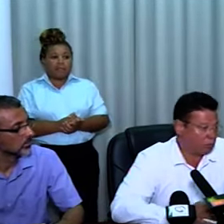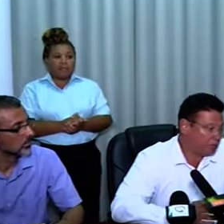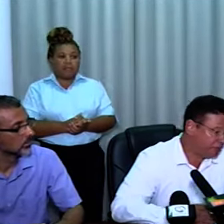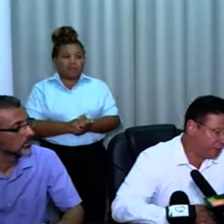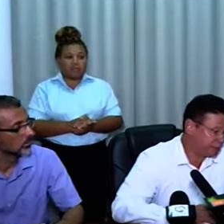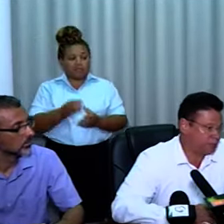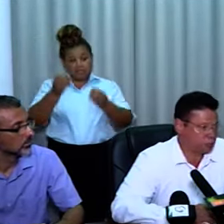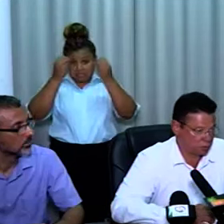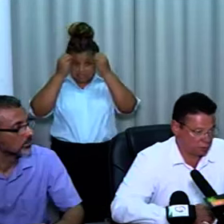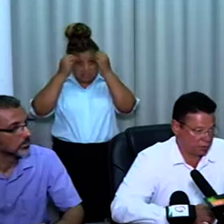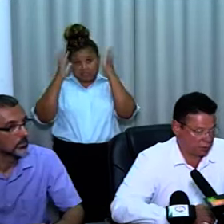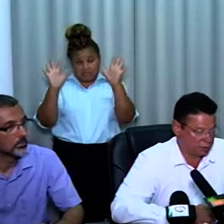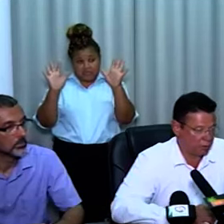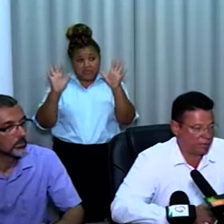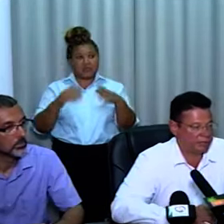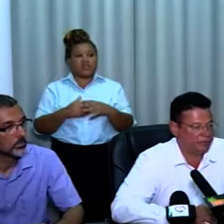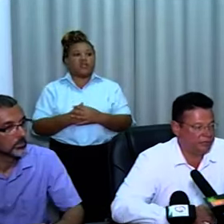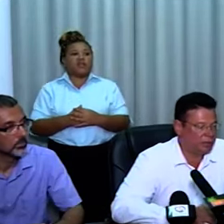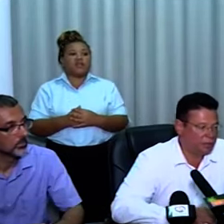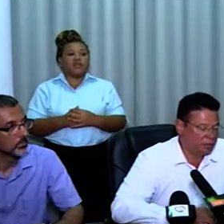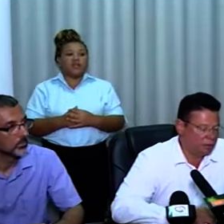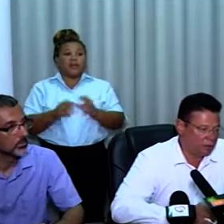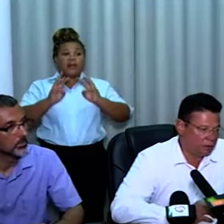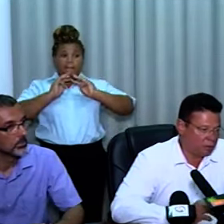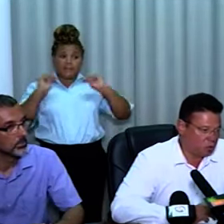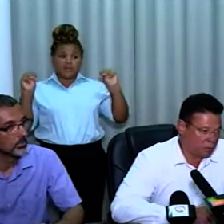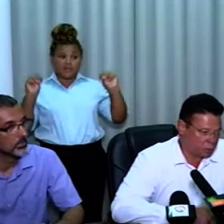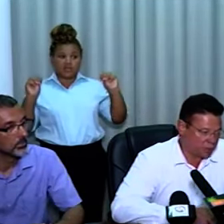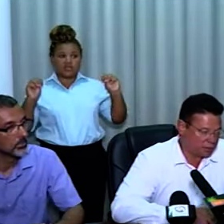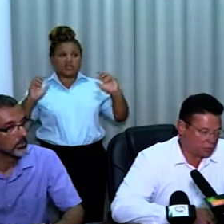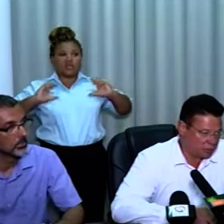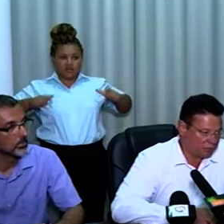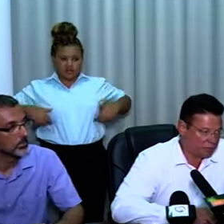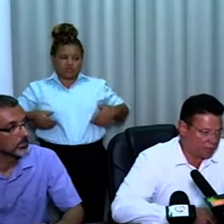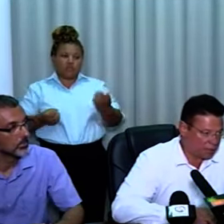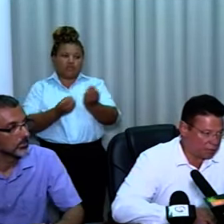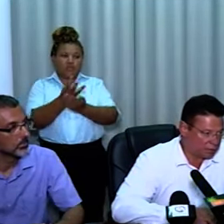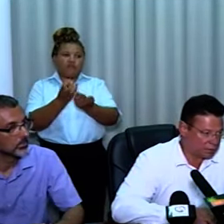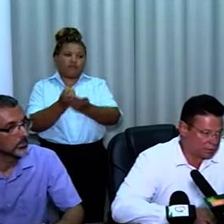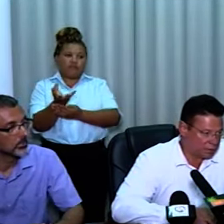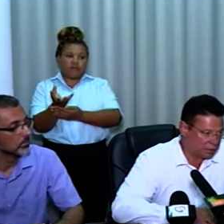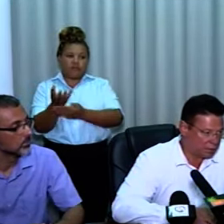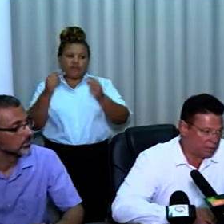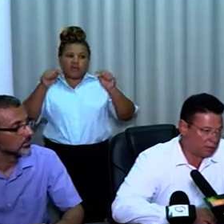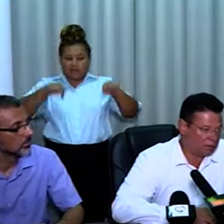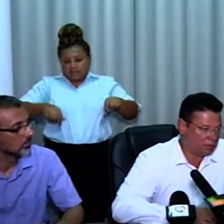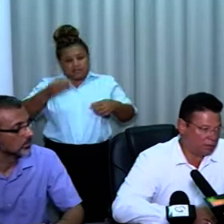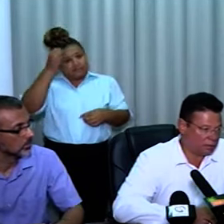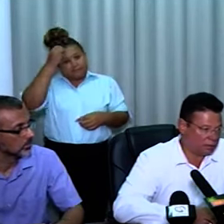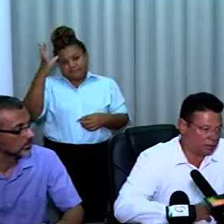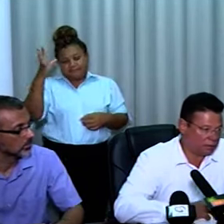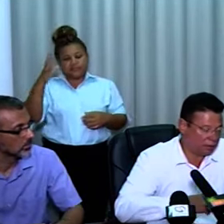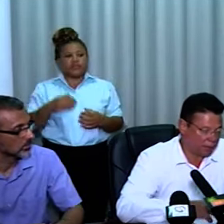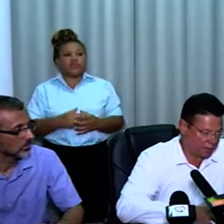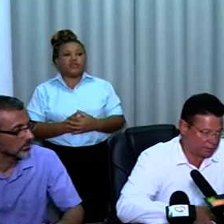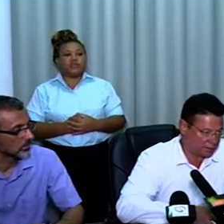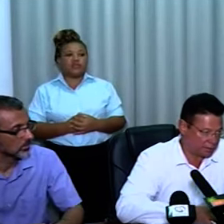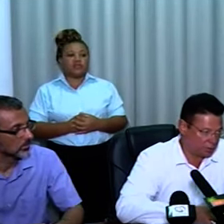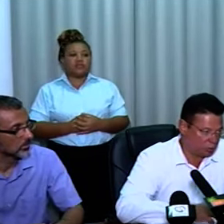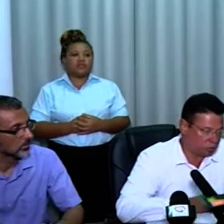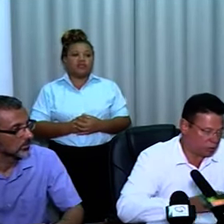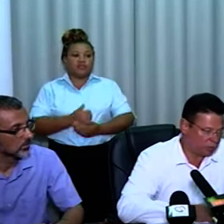c'est une école qui fait, mais ça est pour autre prérogative. Nous avons besoin de suivre la guidance qui est en